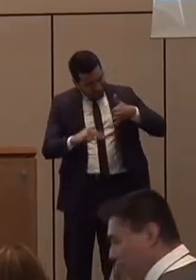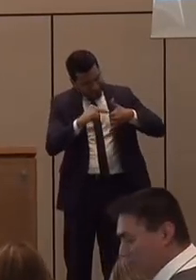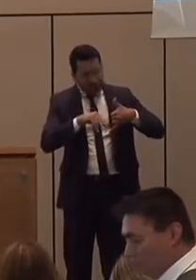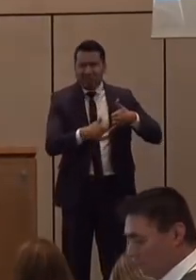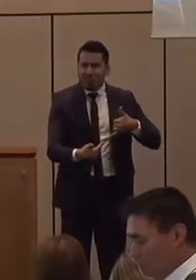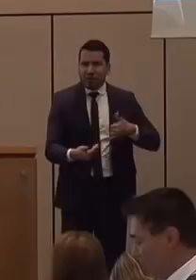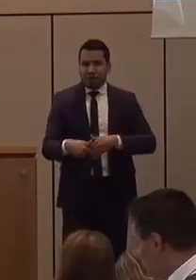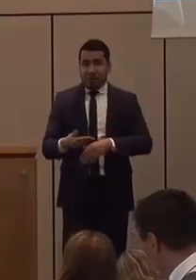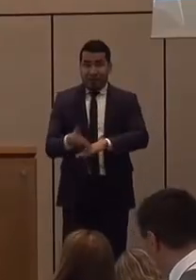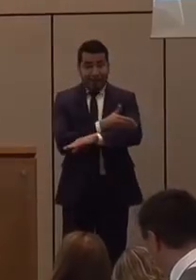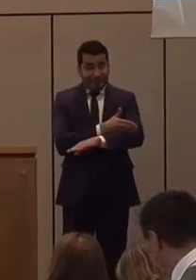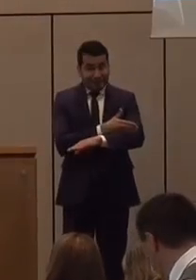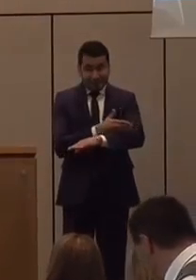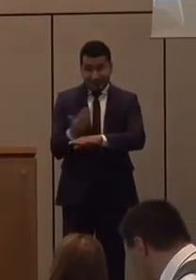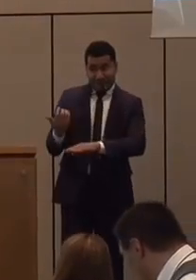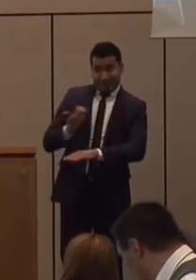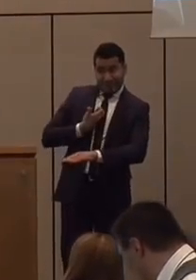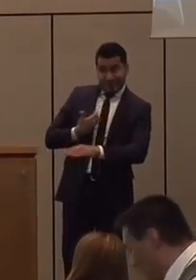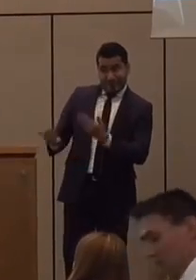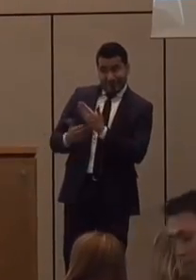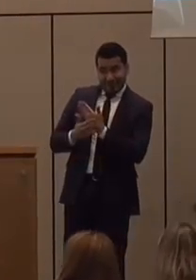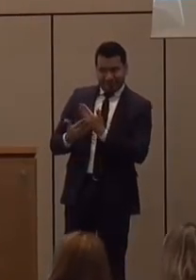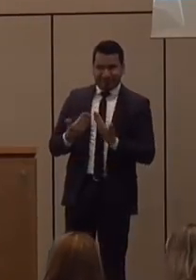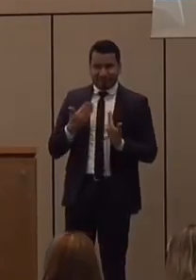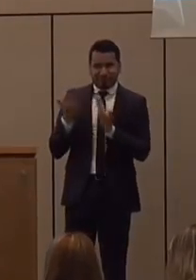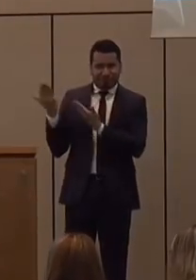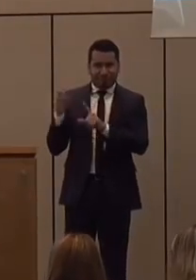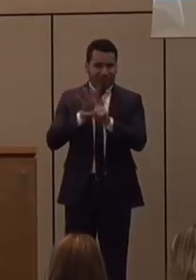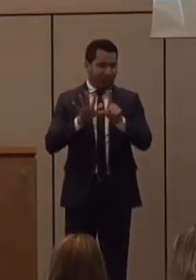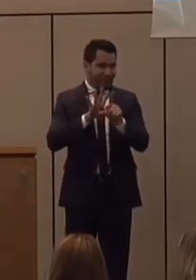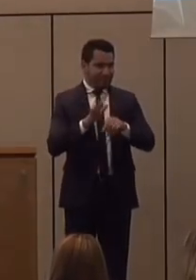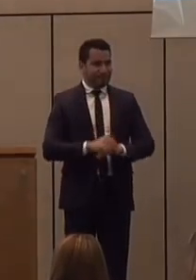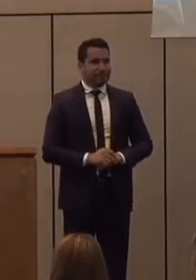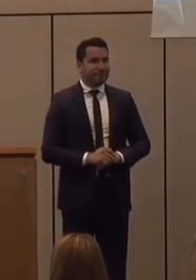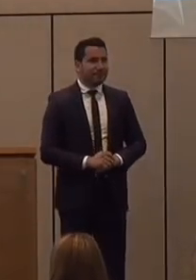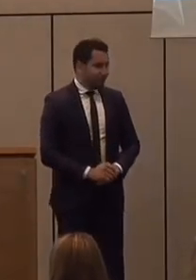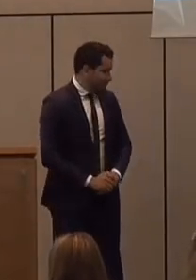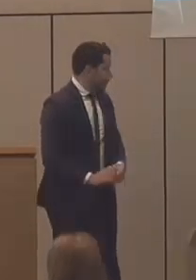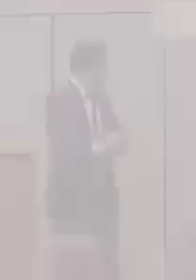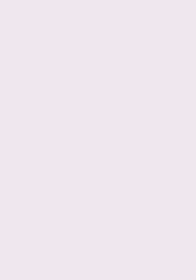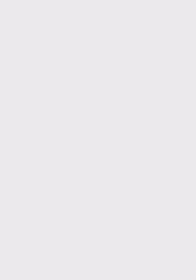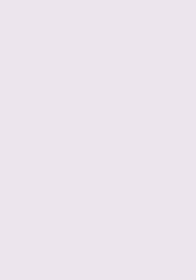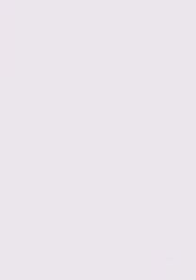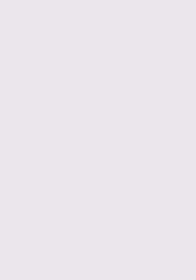entonces antes de que me regañe pilar veamos un vídeo de los logros de este viceministerio